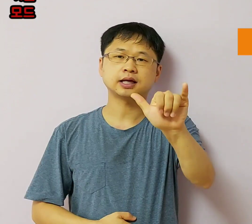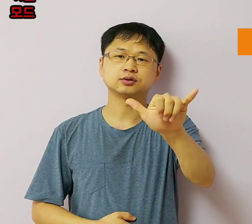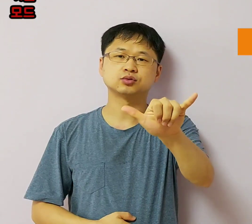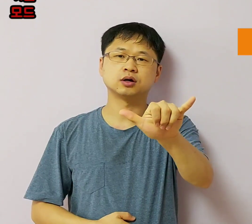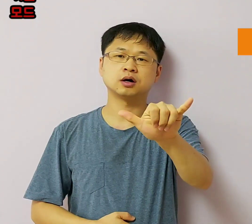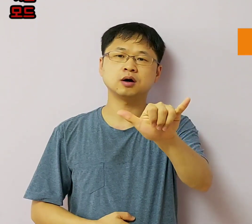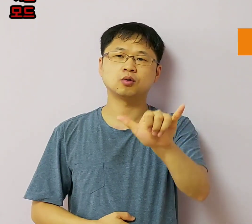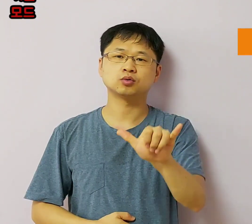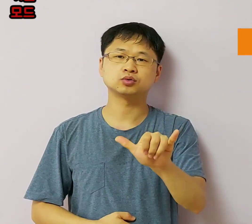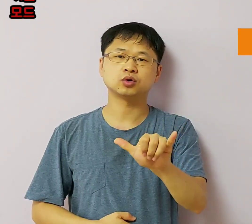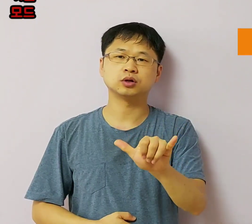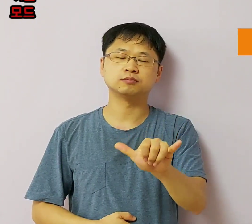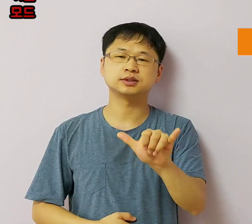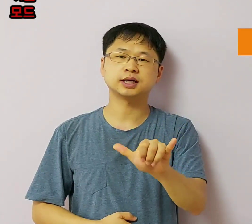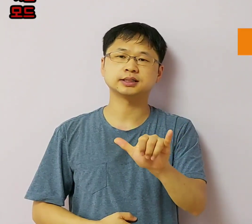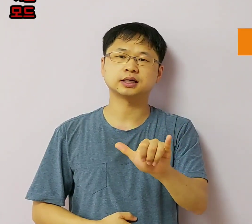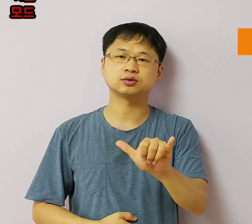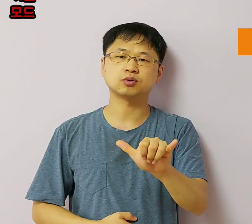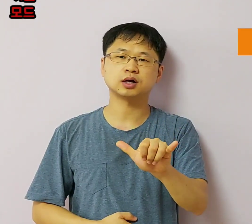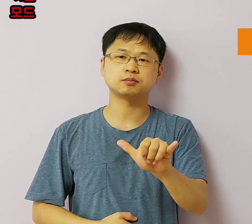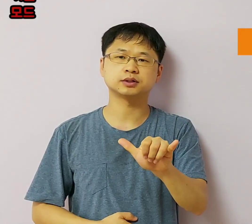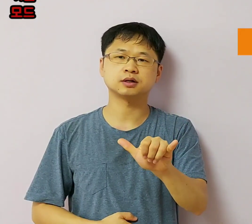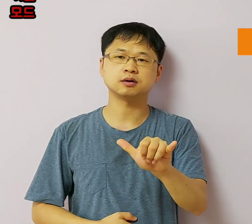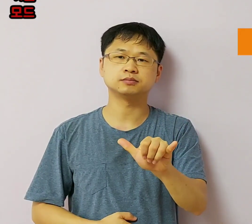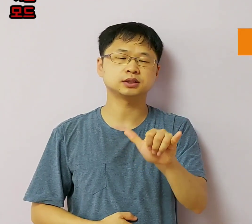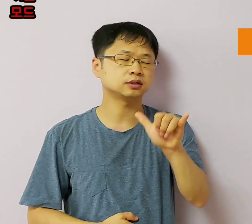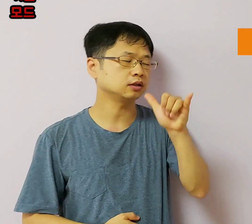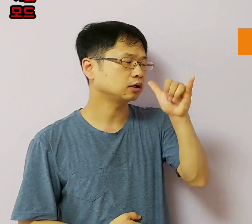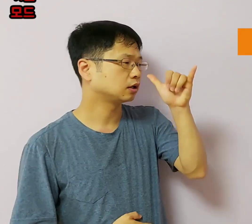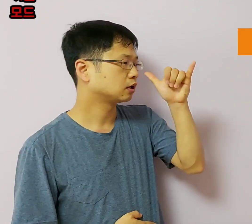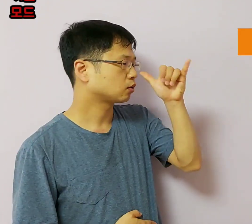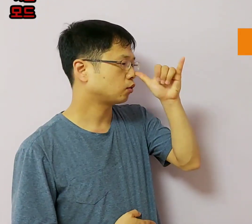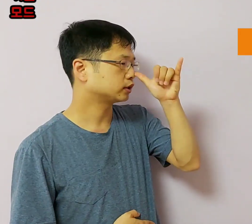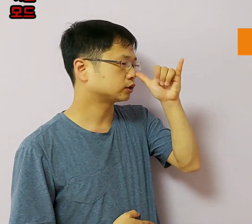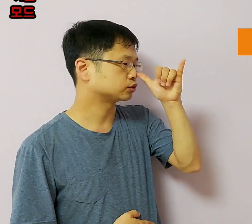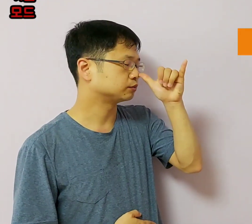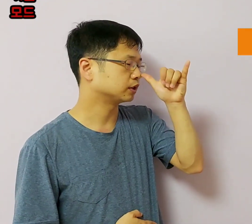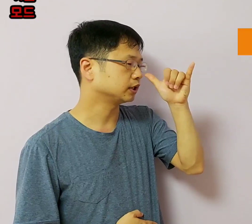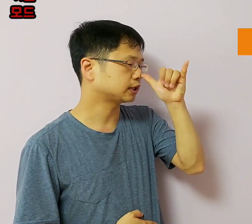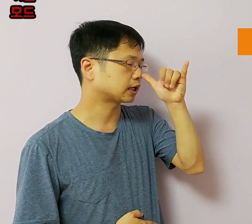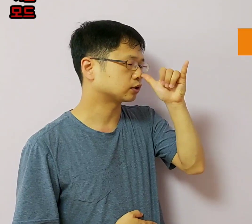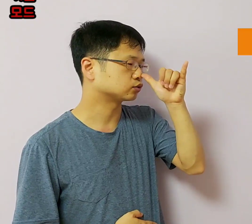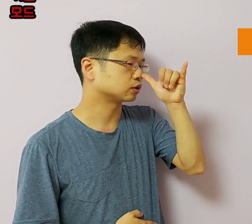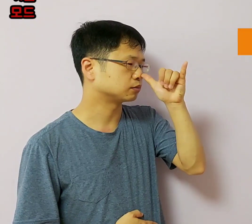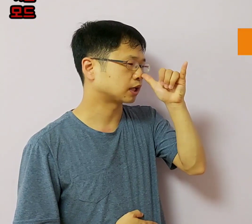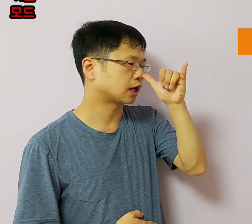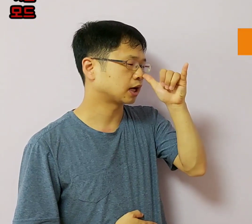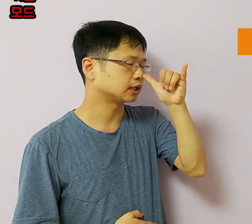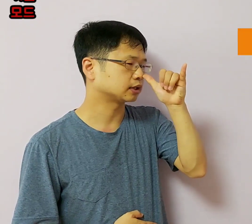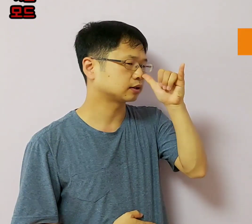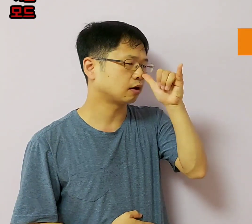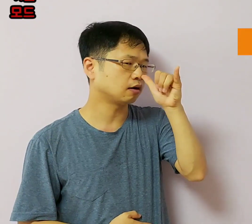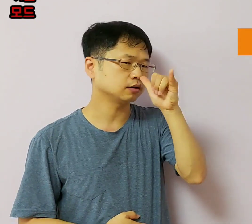있다는 수어 오른손 엄지랑 새끼 손가락을 펴서 엄지를 코에 대주시면 있다라는 수어입니다.